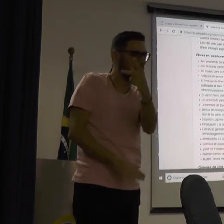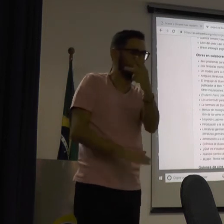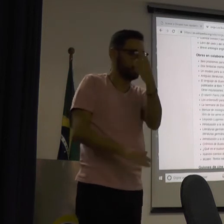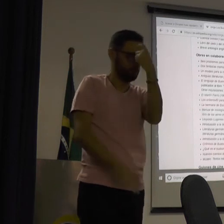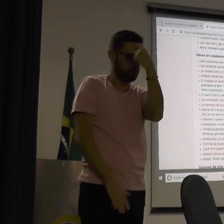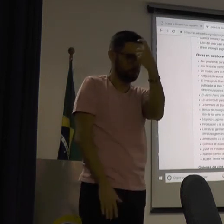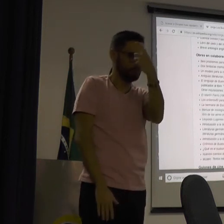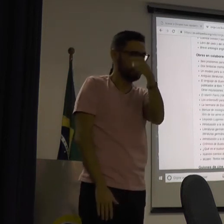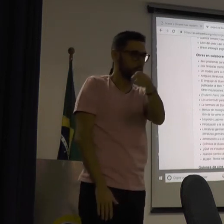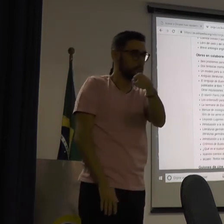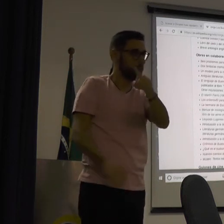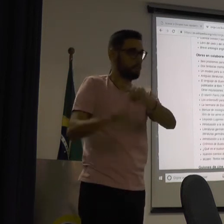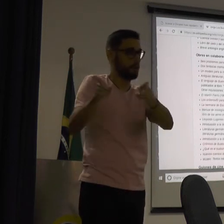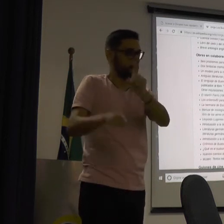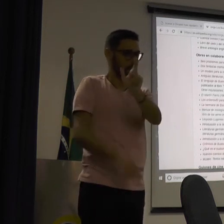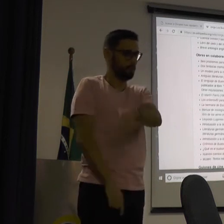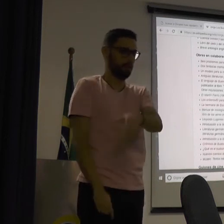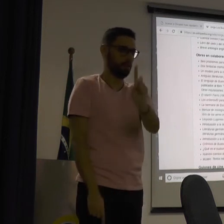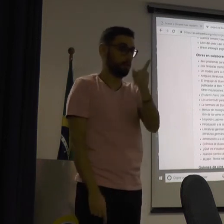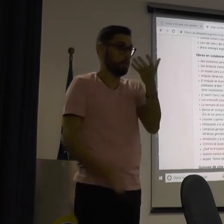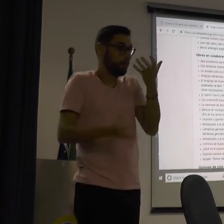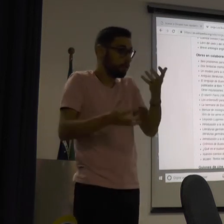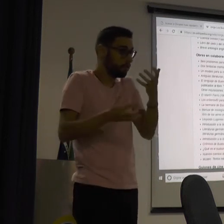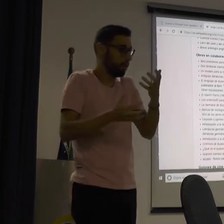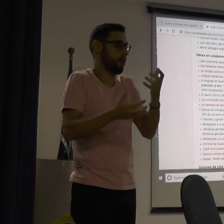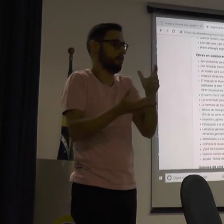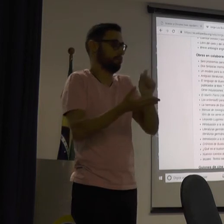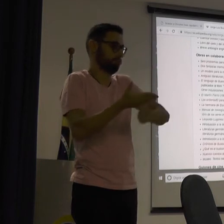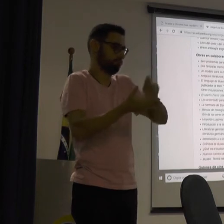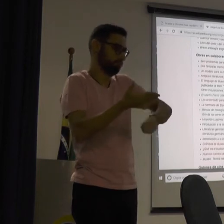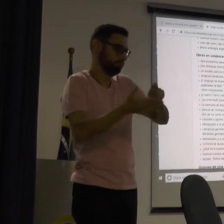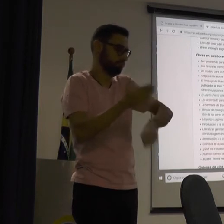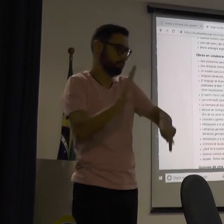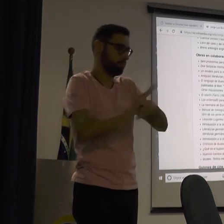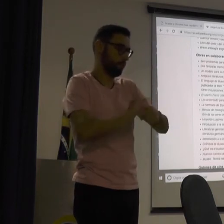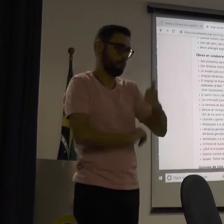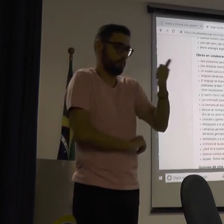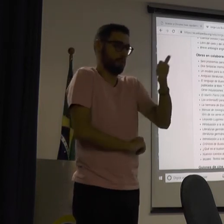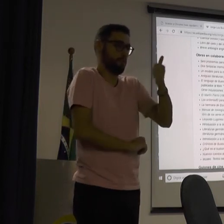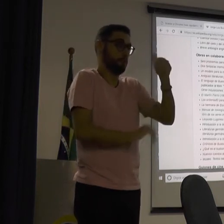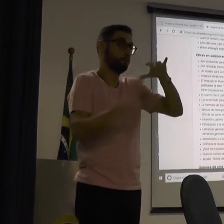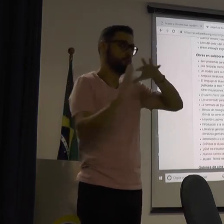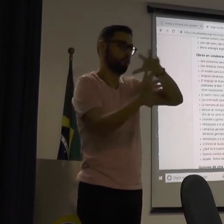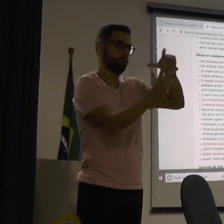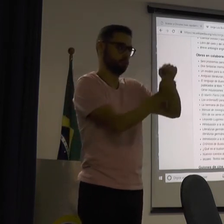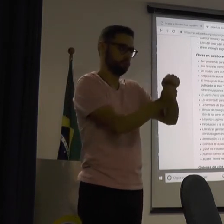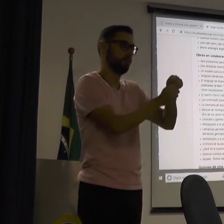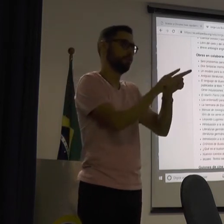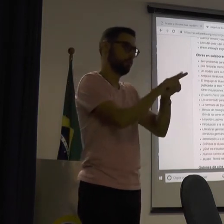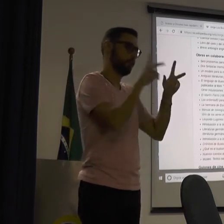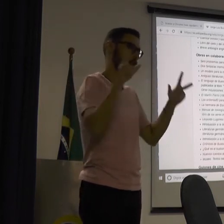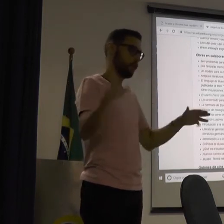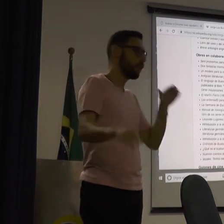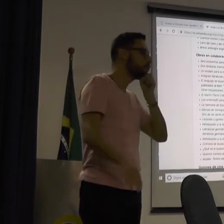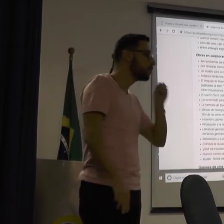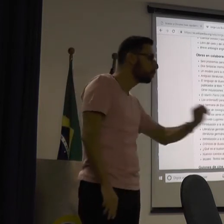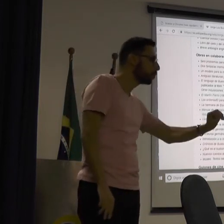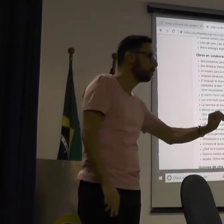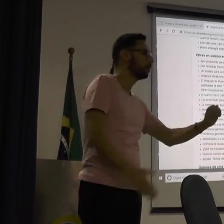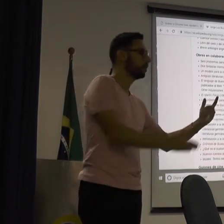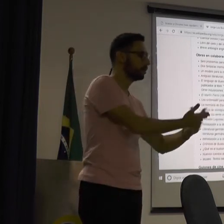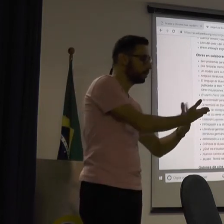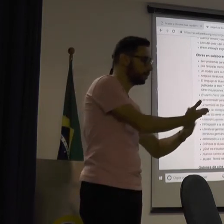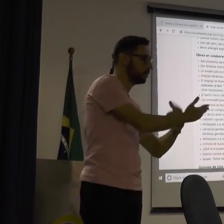o escritor de primeira mundial, e foi. O Machado também foi na obra, mas não